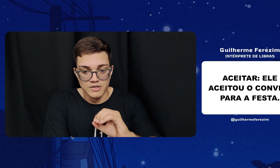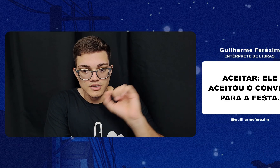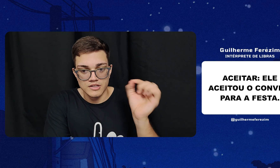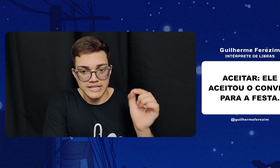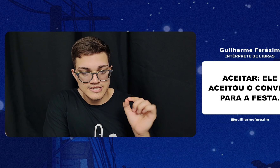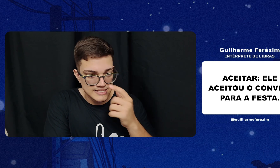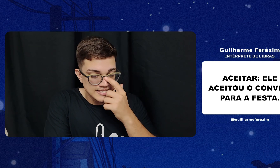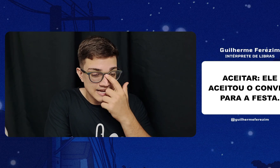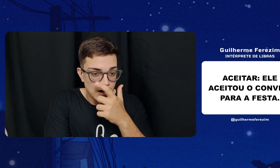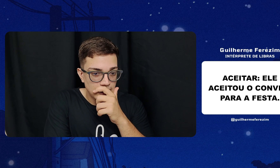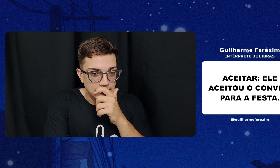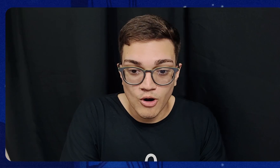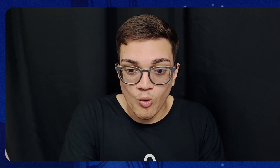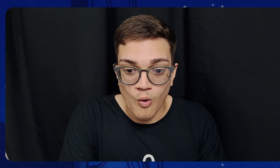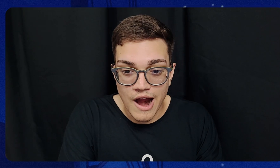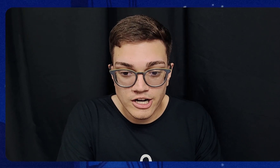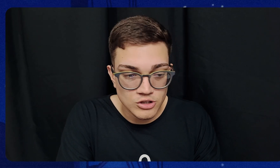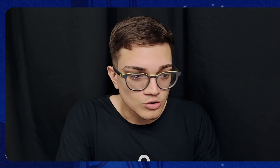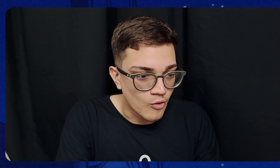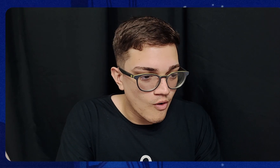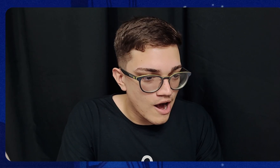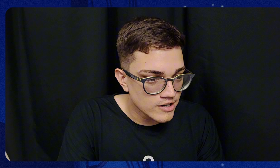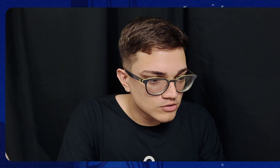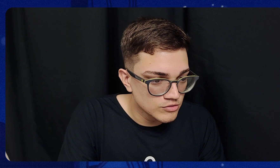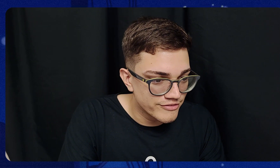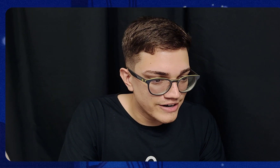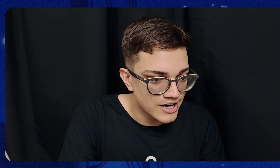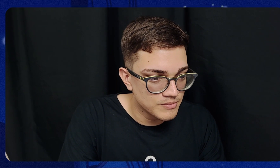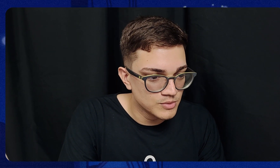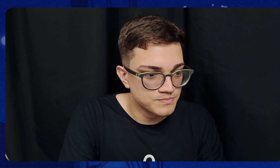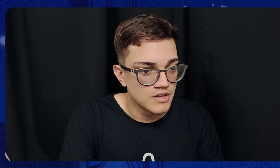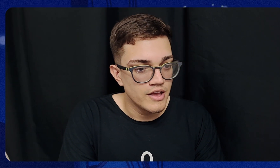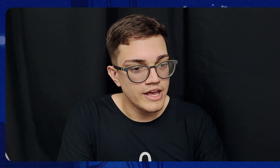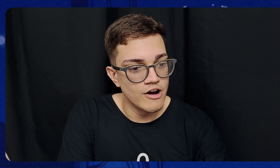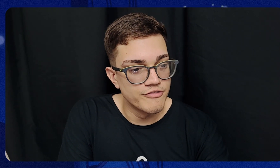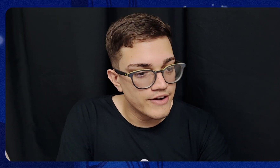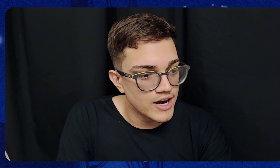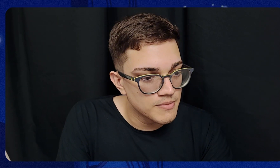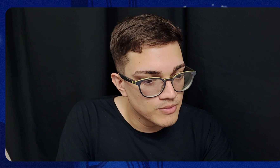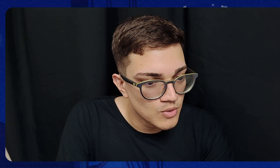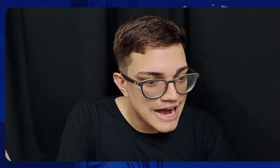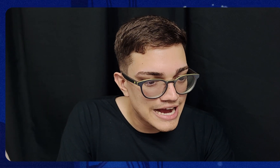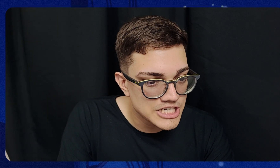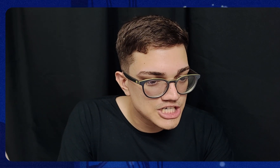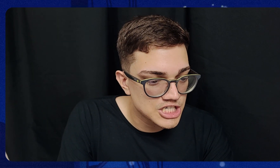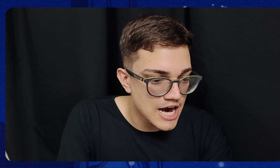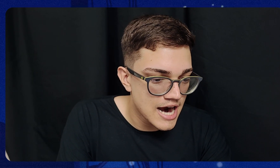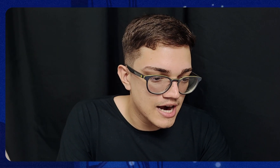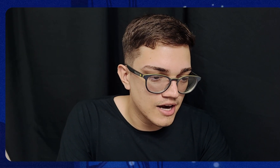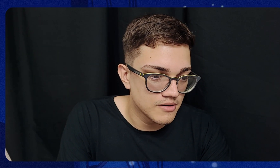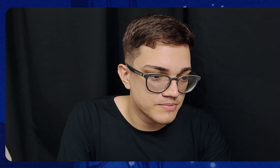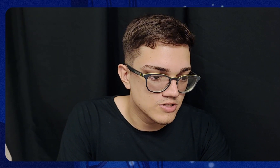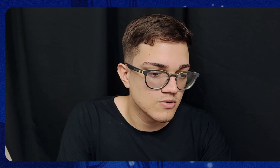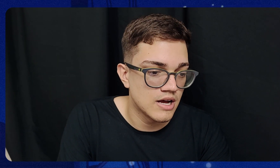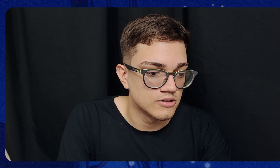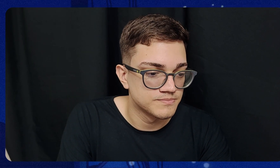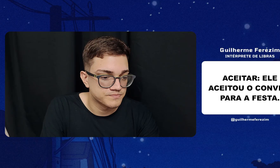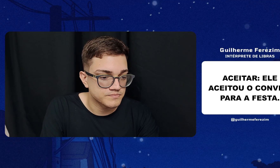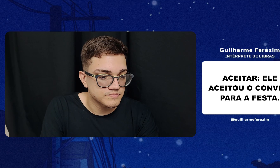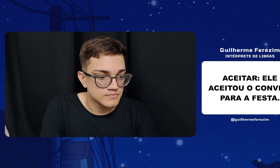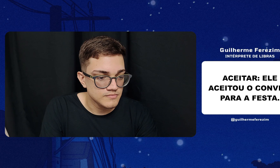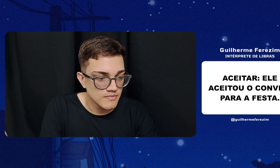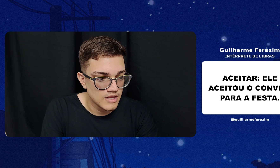significado desse sinal aí. Quarto verbo é o verbo achar,